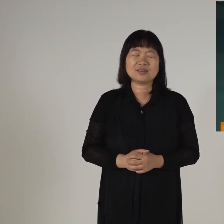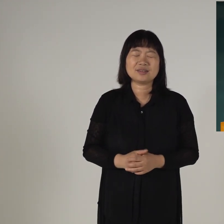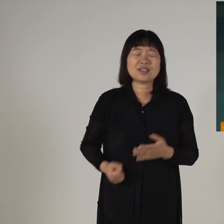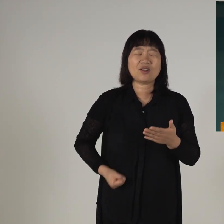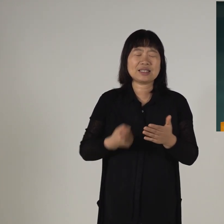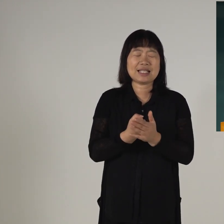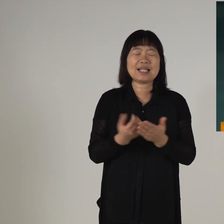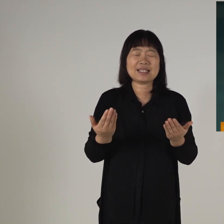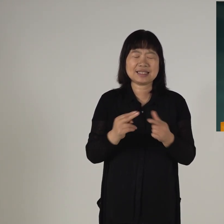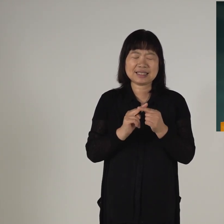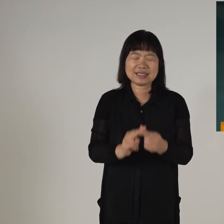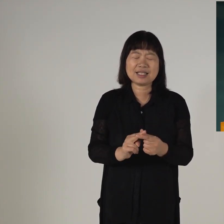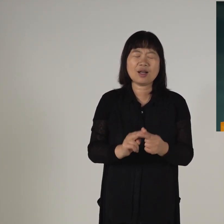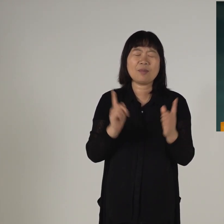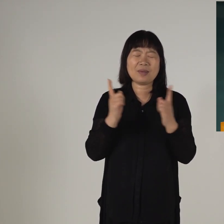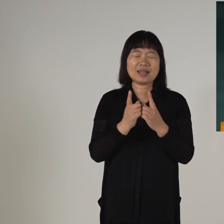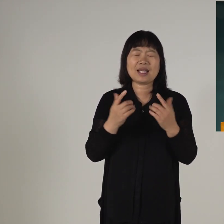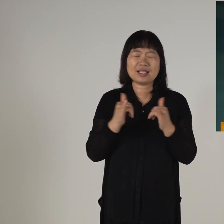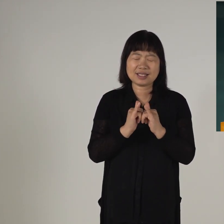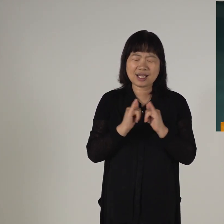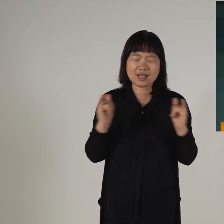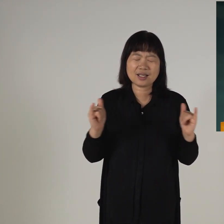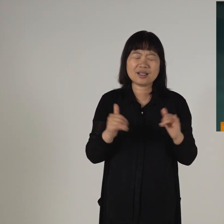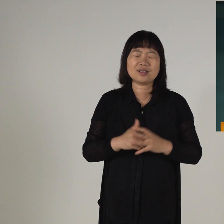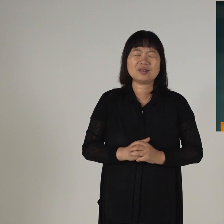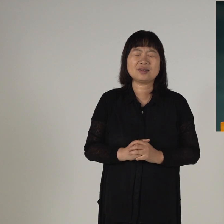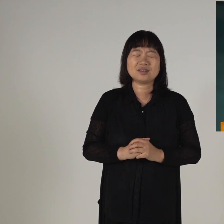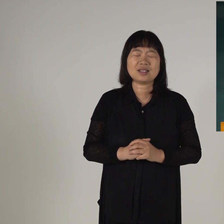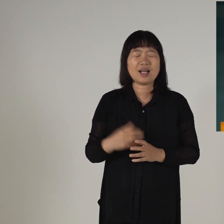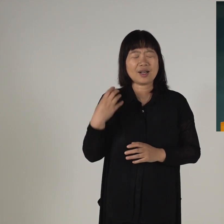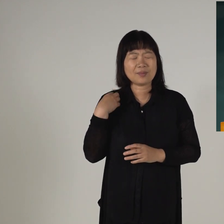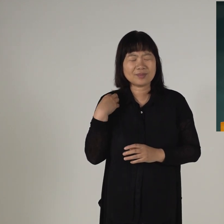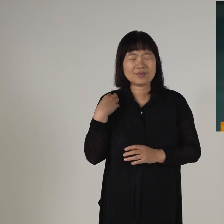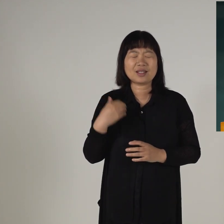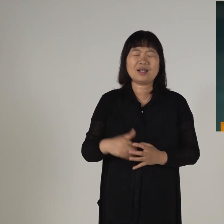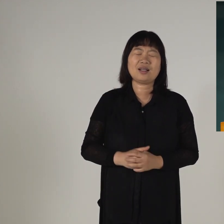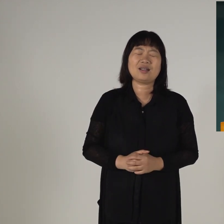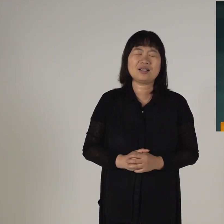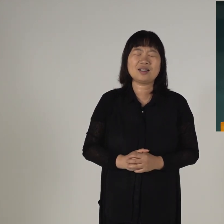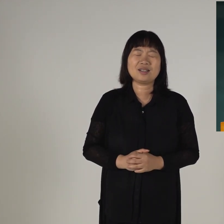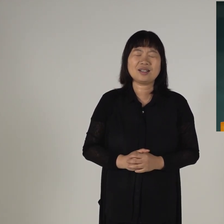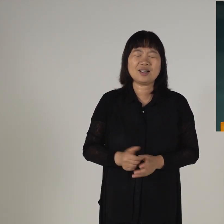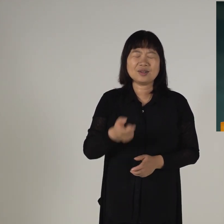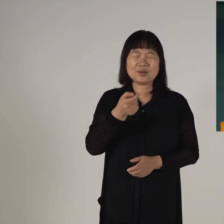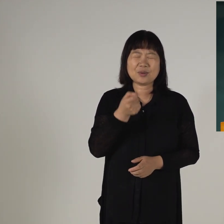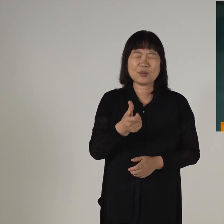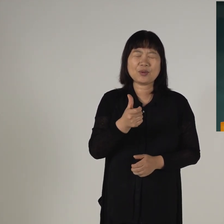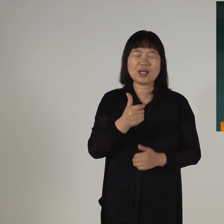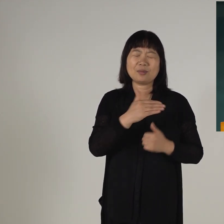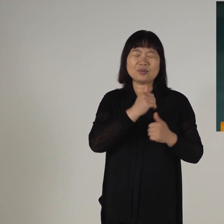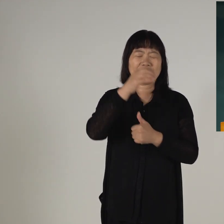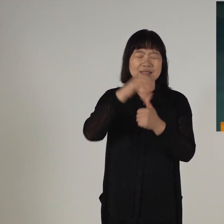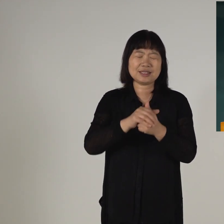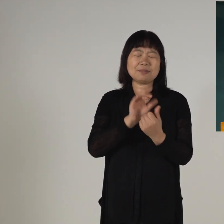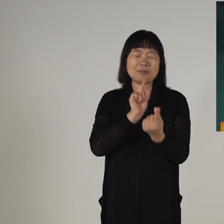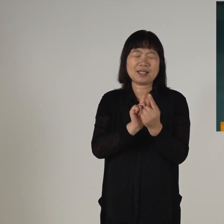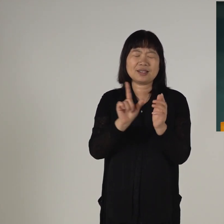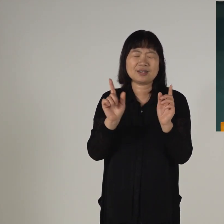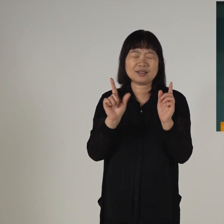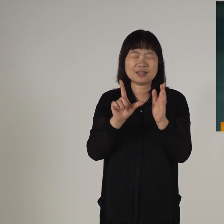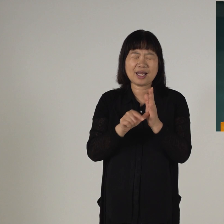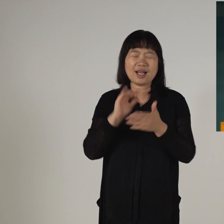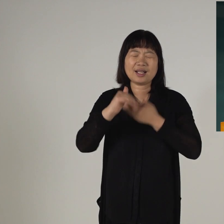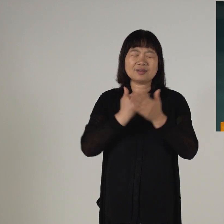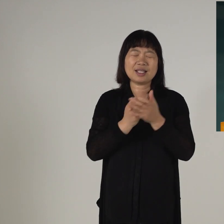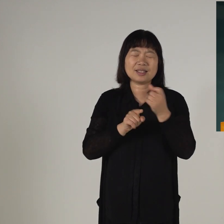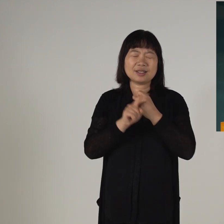결정해야 될 일들, 만나야 될 사람들, 감당해야 될 소소한 소명 앞에 하나님의